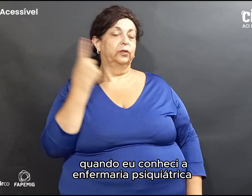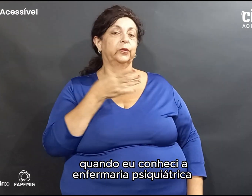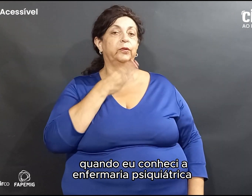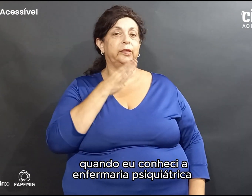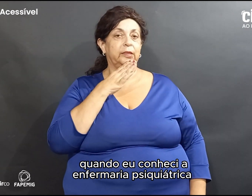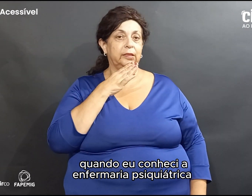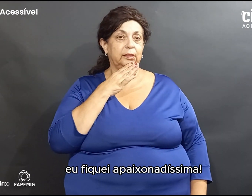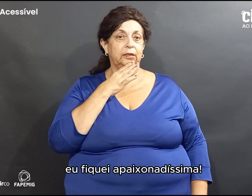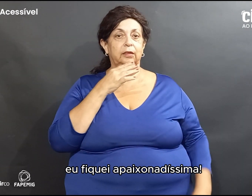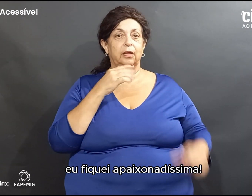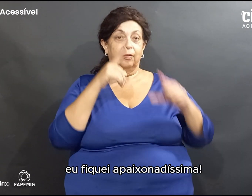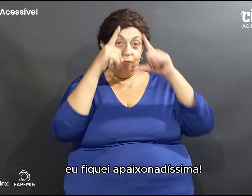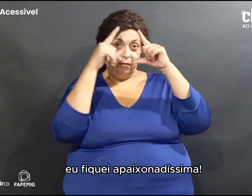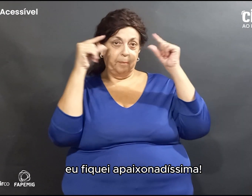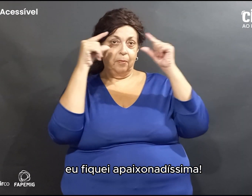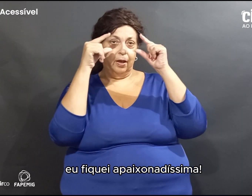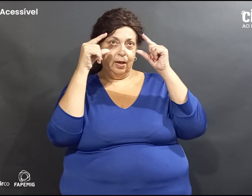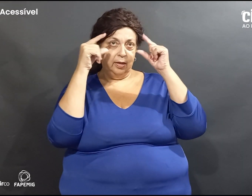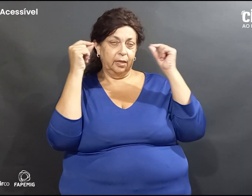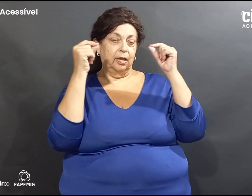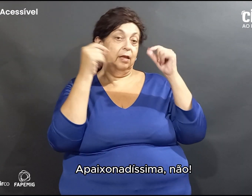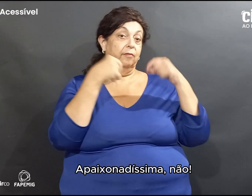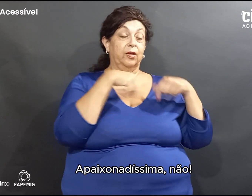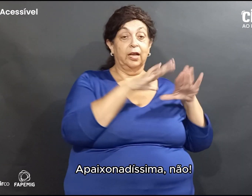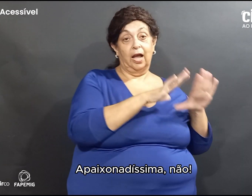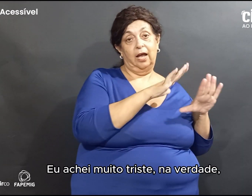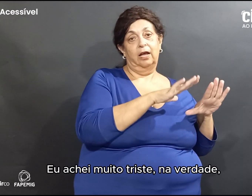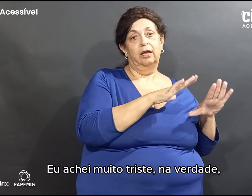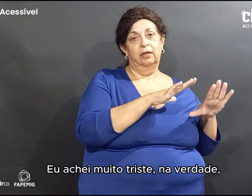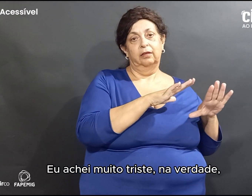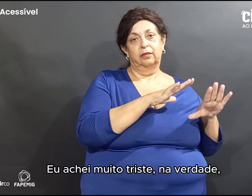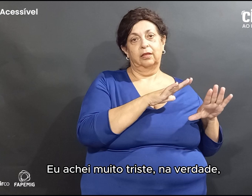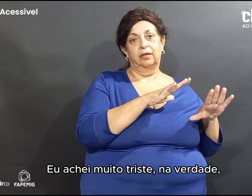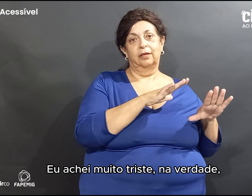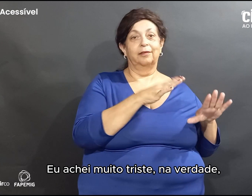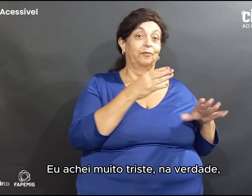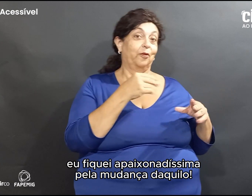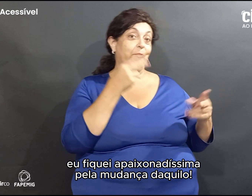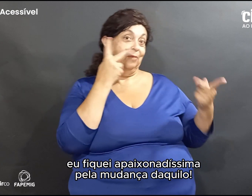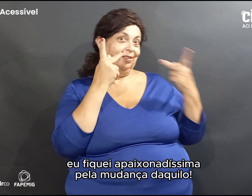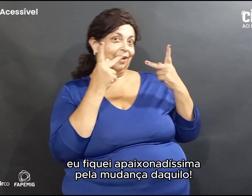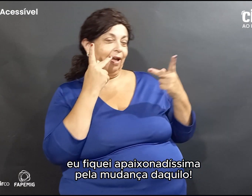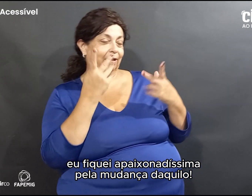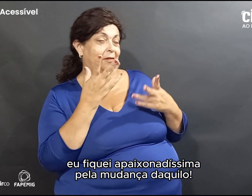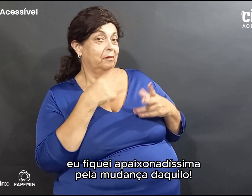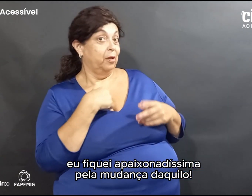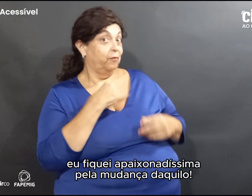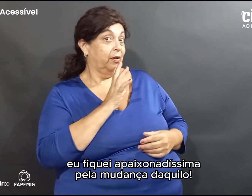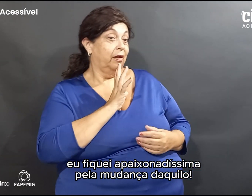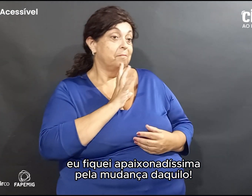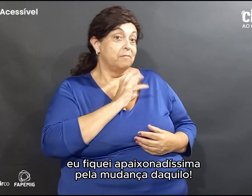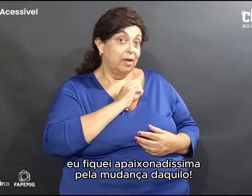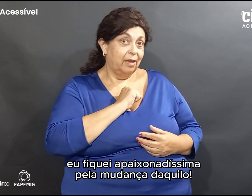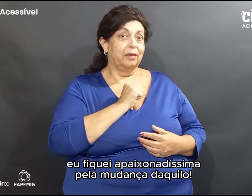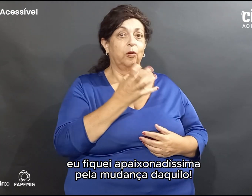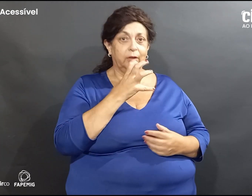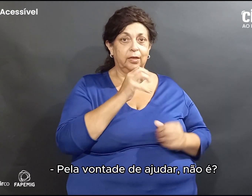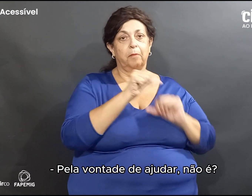enfermaria psiquiátrica, eu fiquei apaixonadíssima. Eu falei, apaixonadíssima não, eu achei muito triste, na verdade. Eu fiquei apaixonadíssima pela mudança daquilo. Pela vontade,